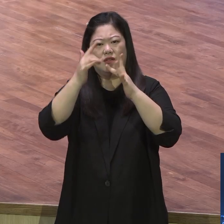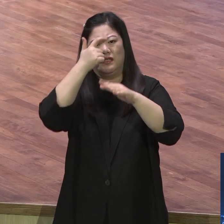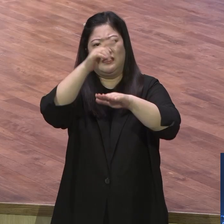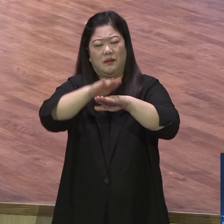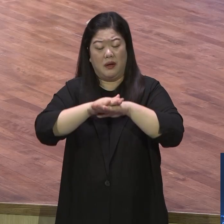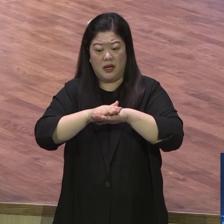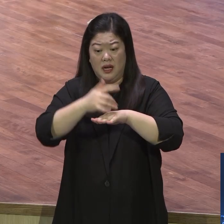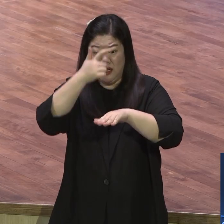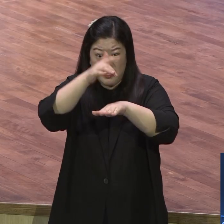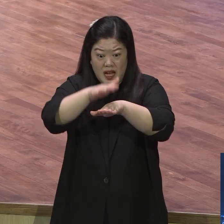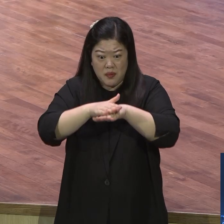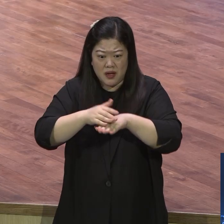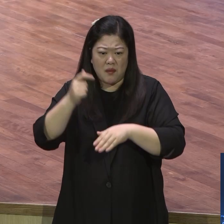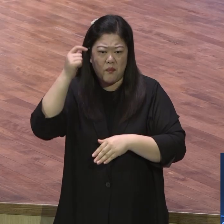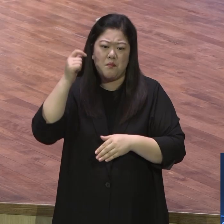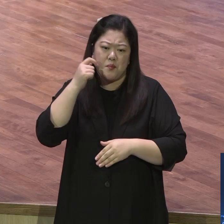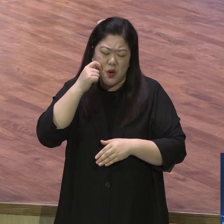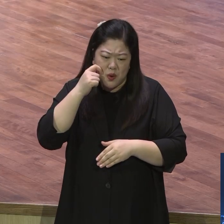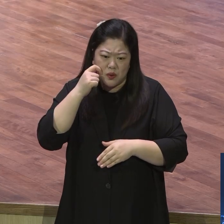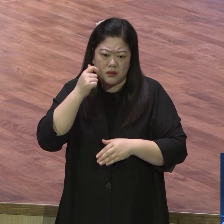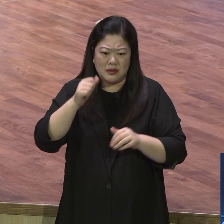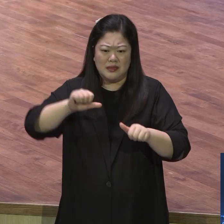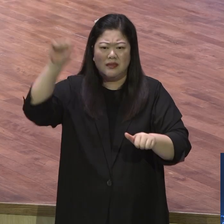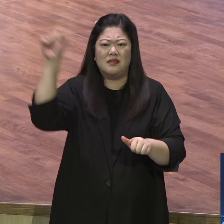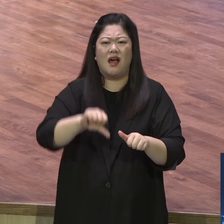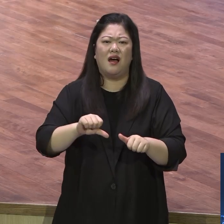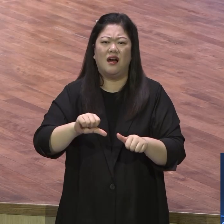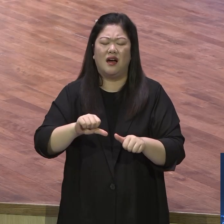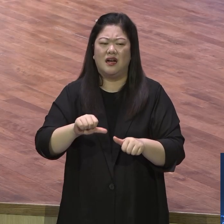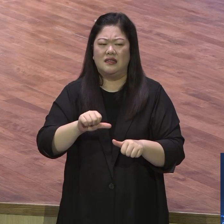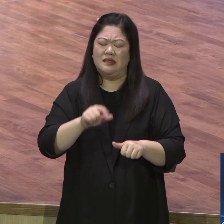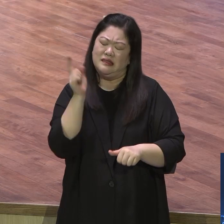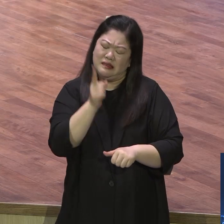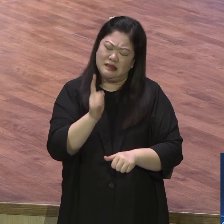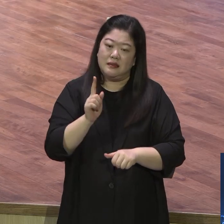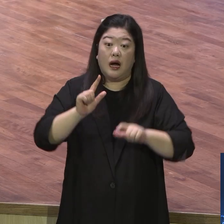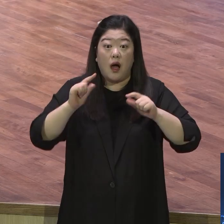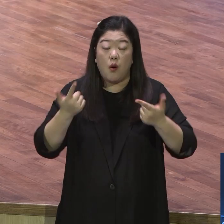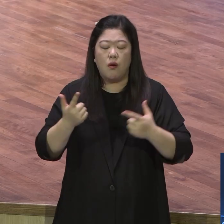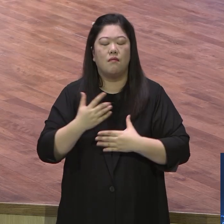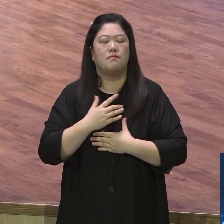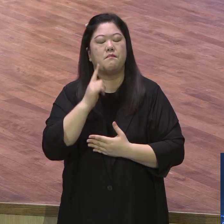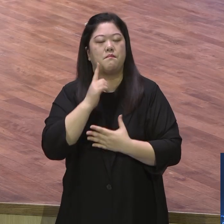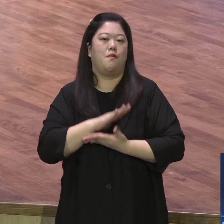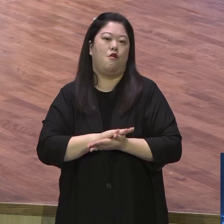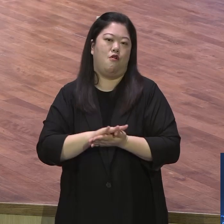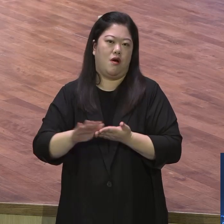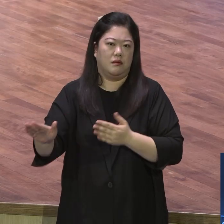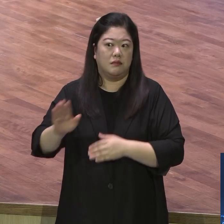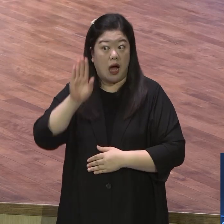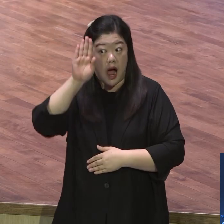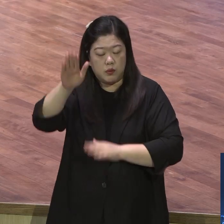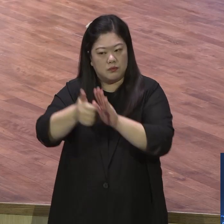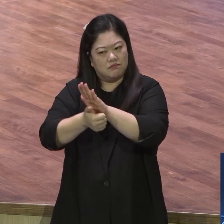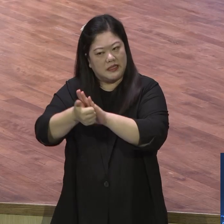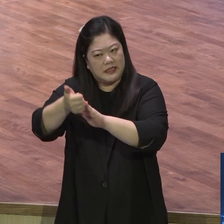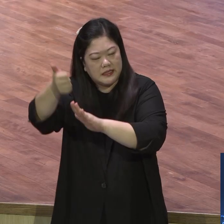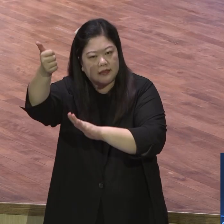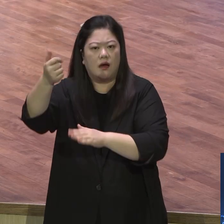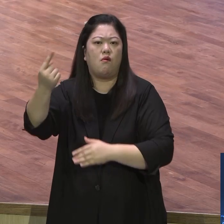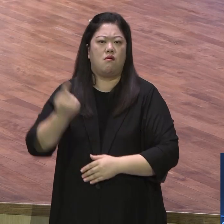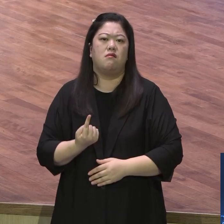재앙이 아니라 평안이니라 도리어 뭐라고 하겠습니까 미래와 희망을 주는 것이니라 이